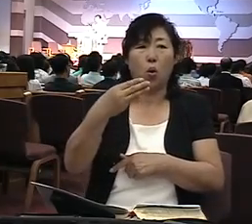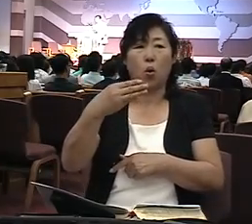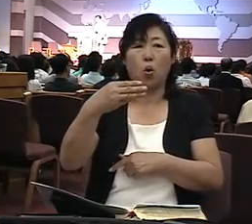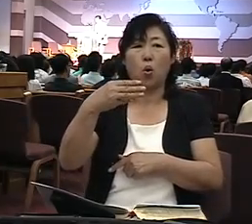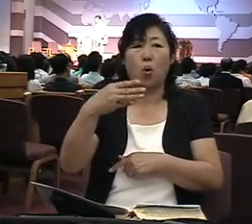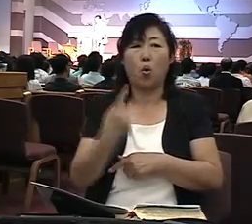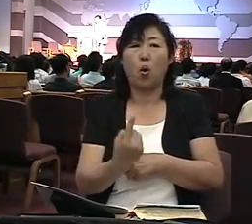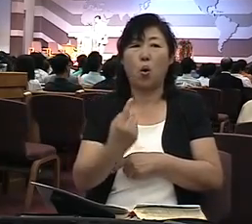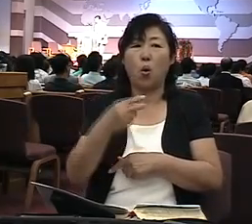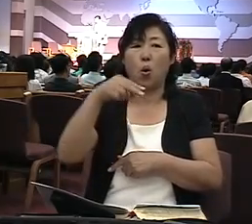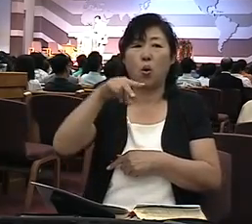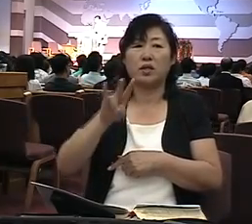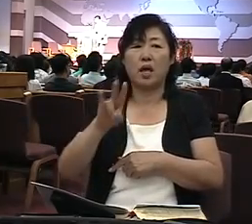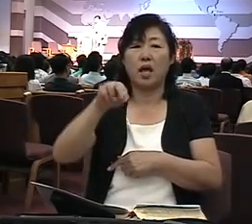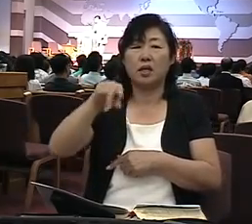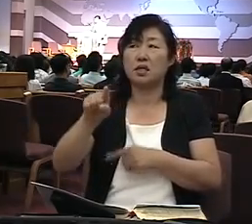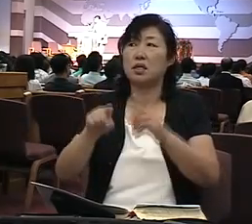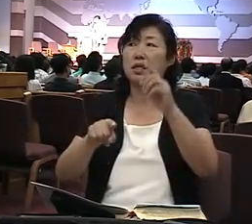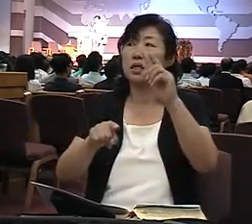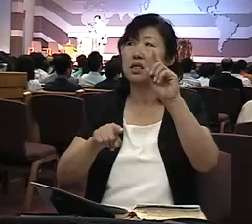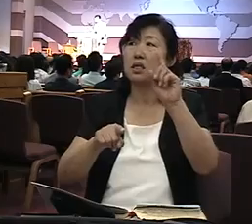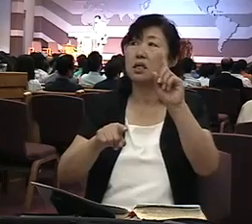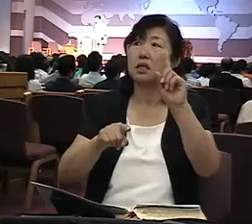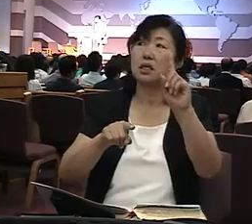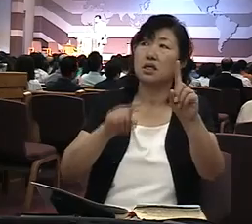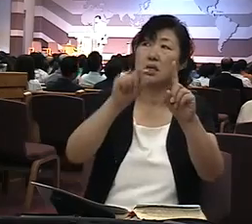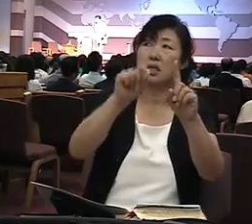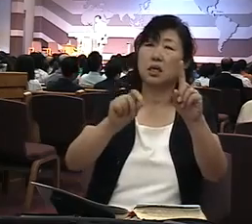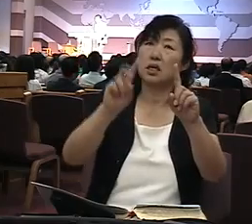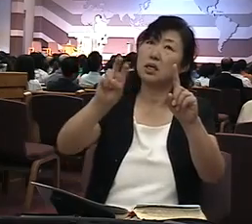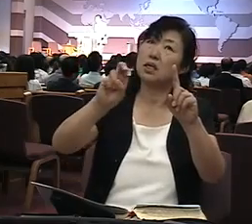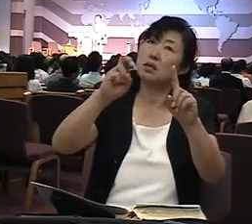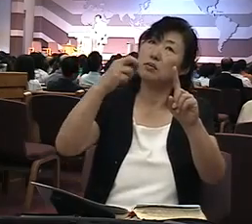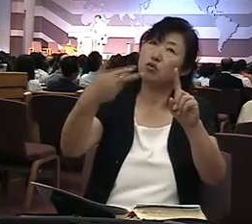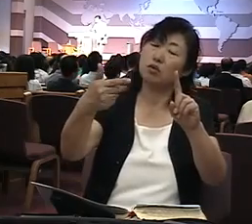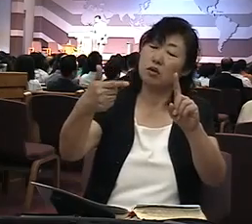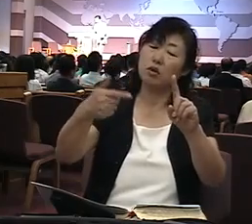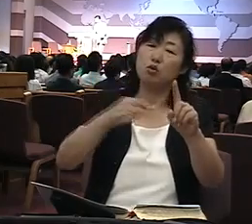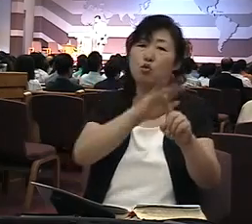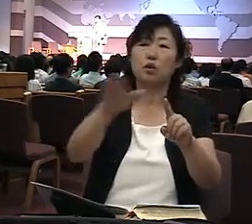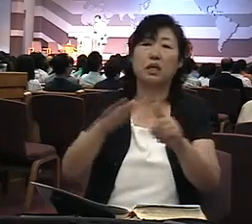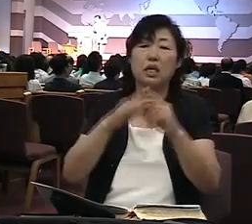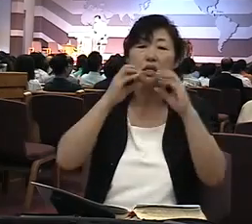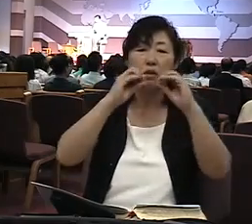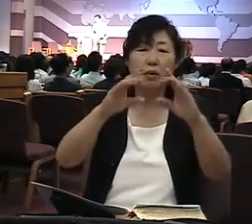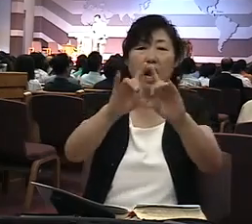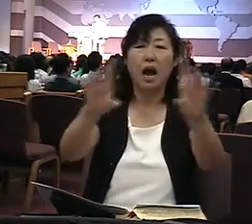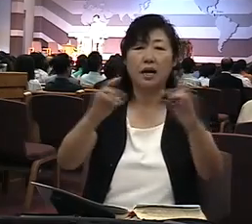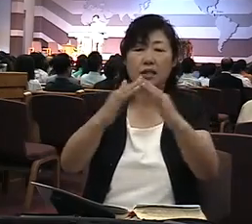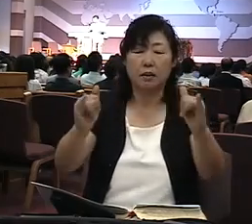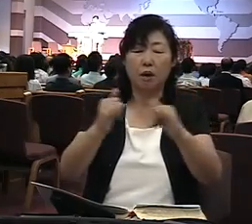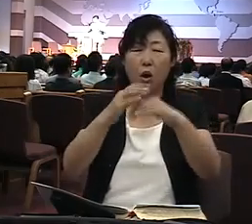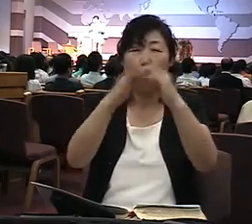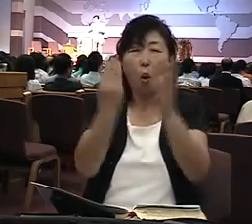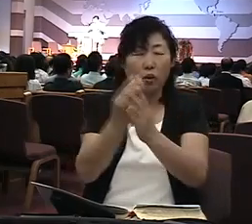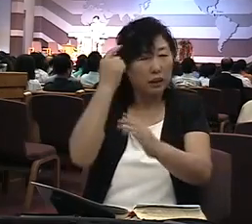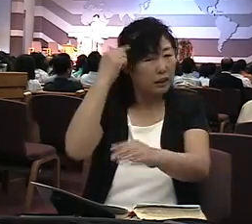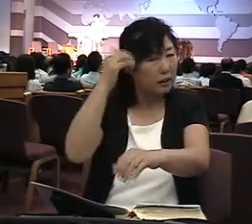이런 말씀이 있습니다. 우리가 그를 전파하여 각 사람을 권하고 모든 지혜로 각 사람을